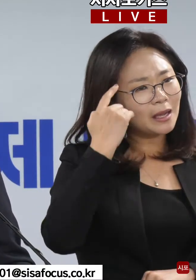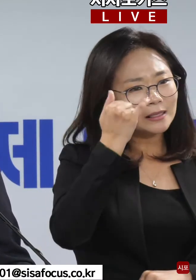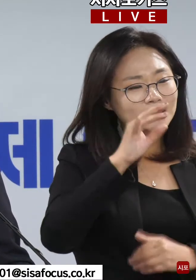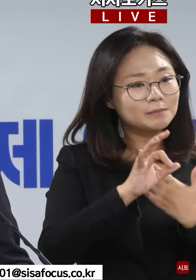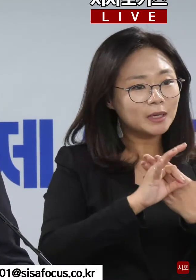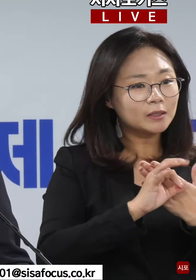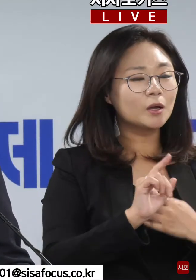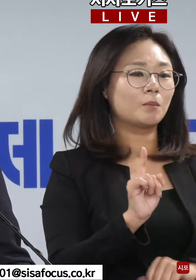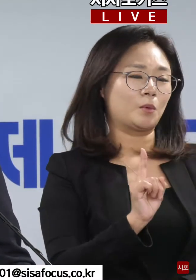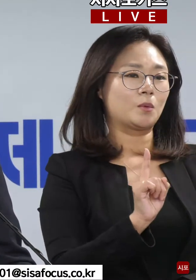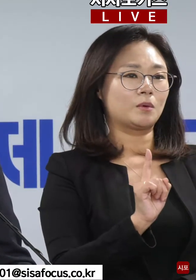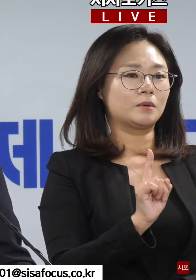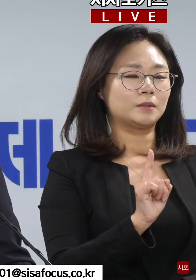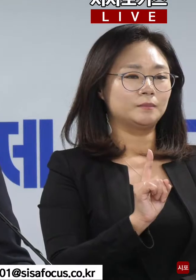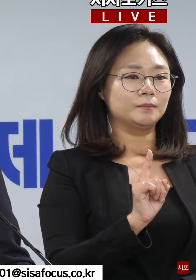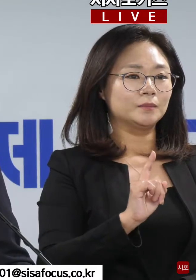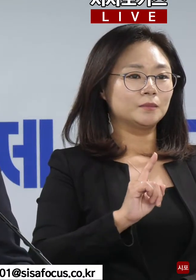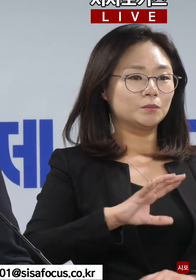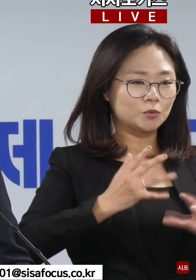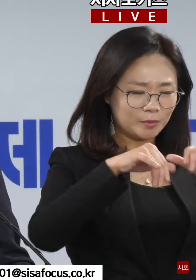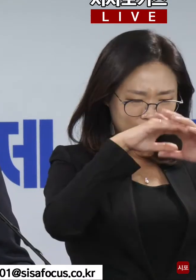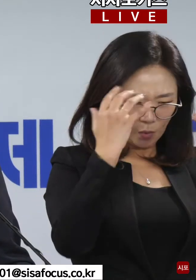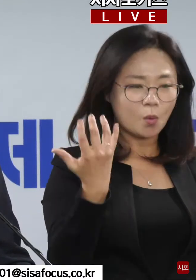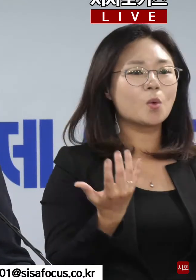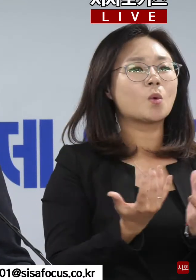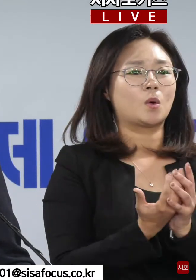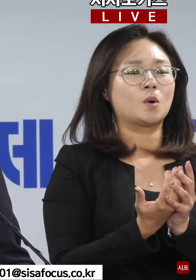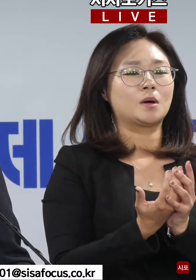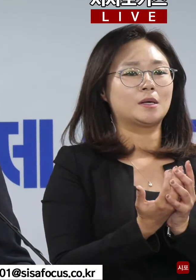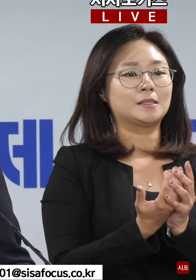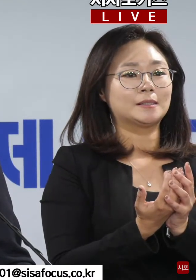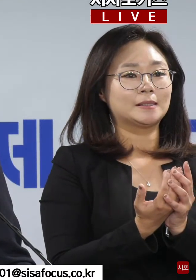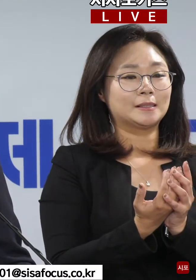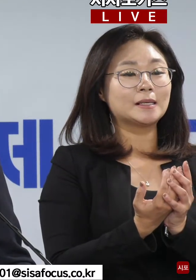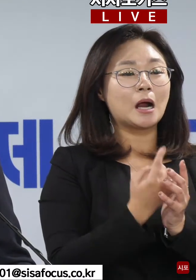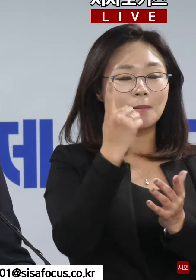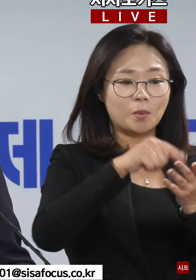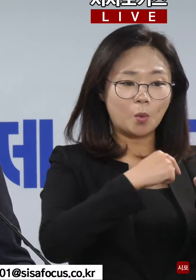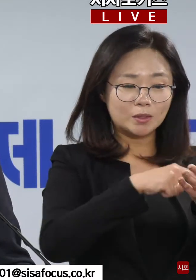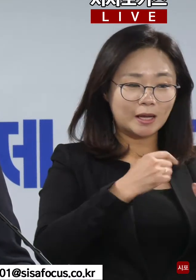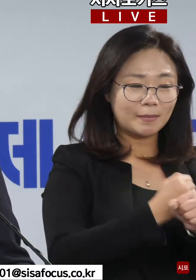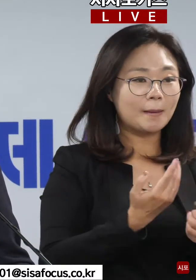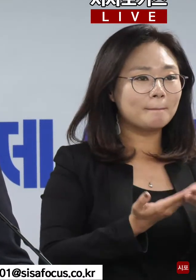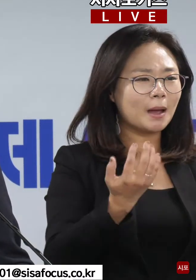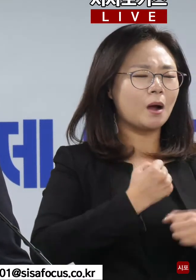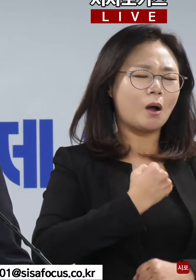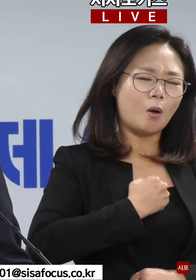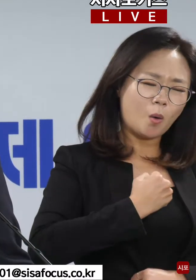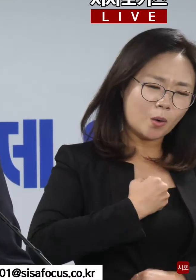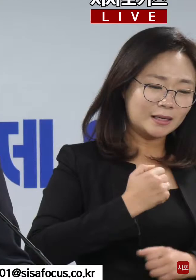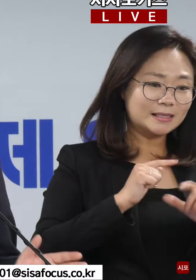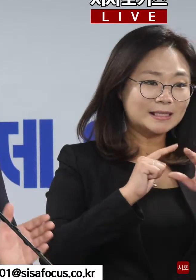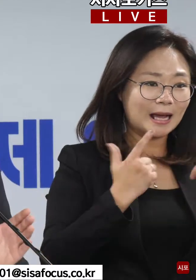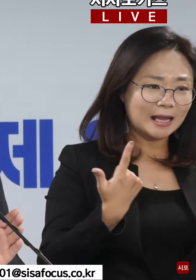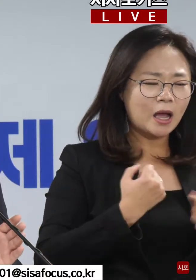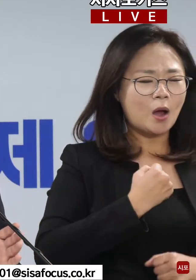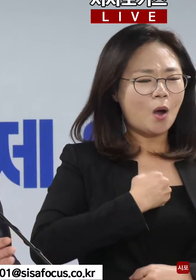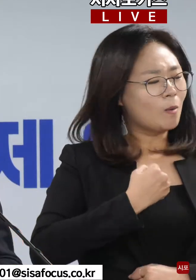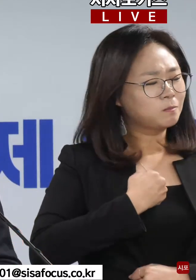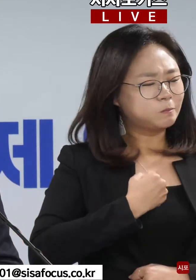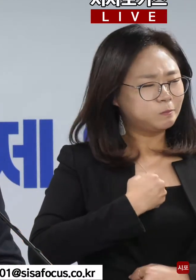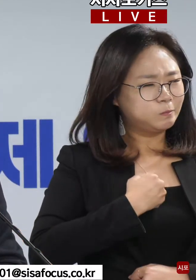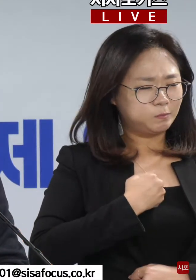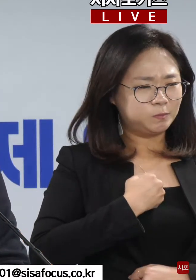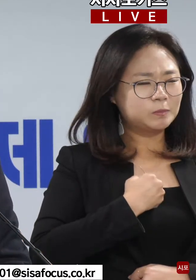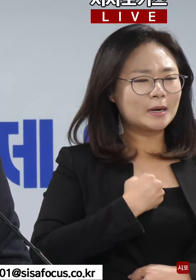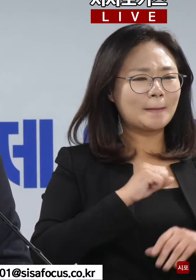그에 대해서는 우리 국민 모두가 합당하게 보상해서 억울하지 않게, 억울하다고 느껴지지 않게